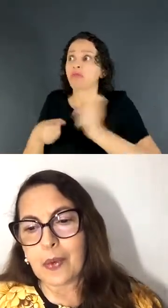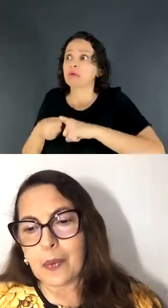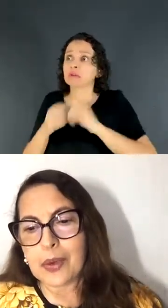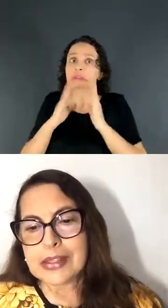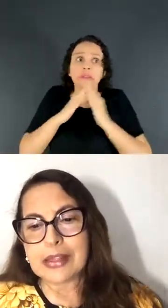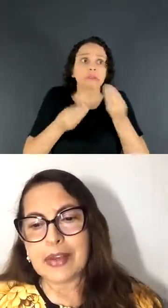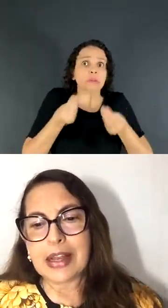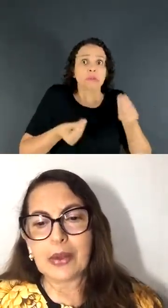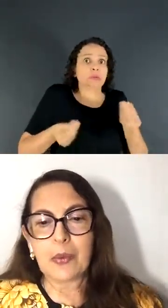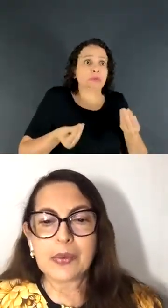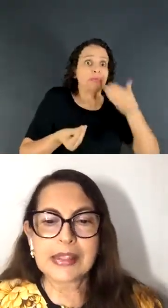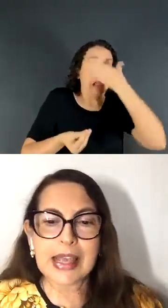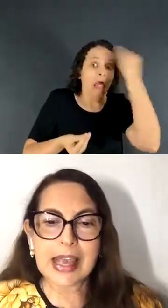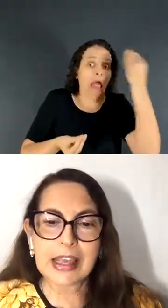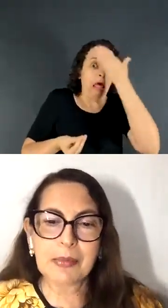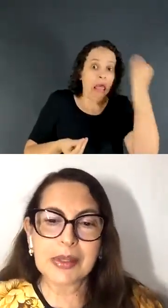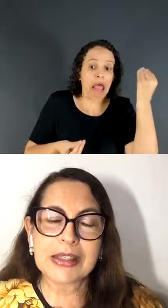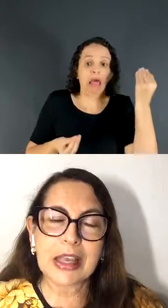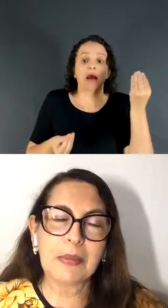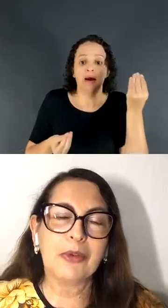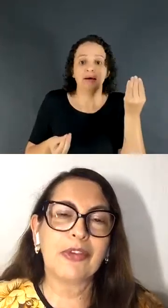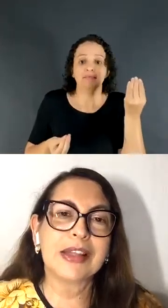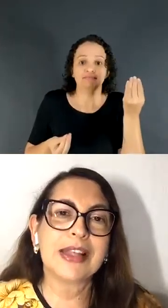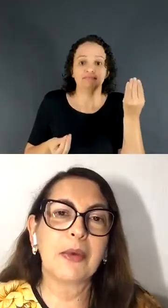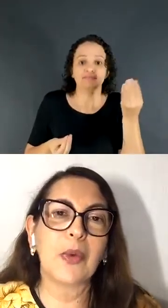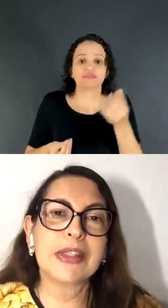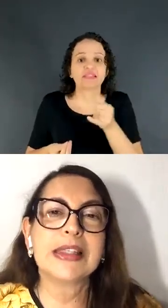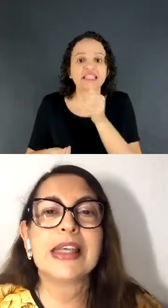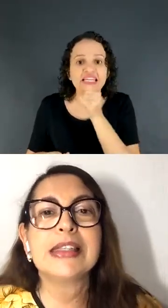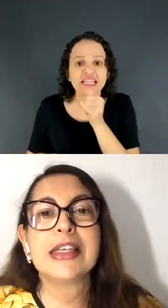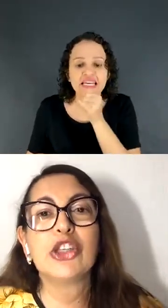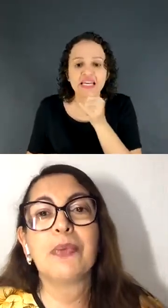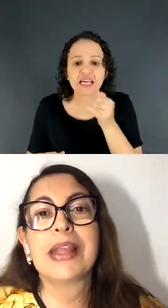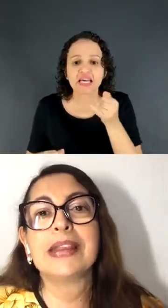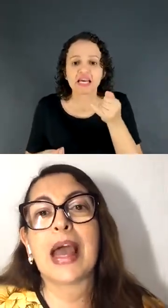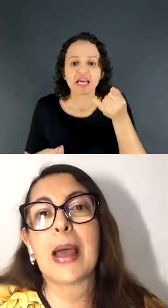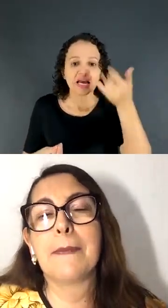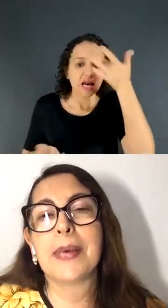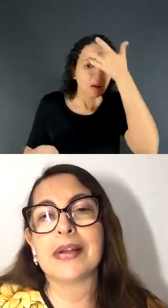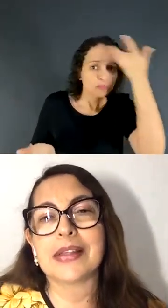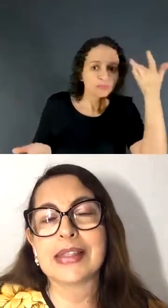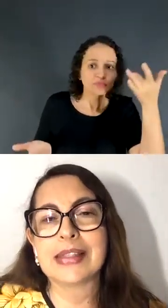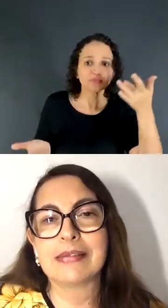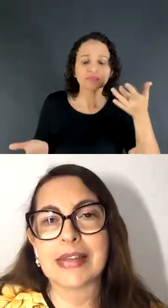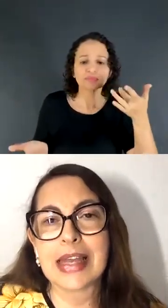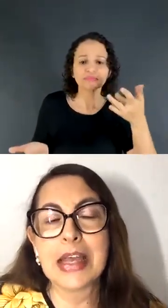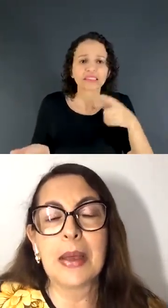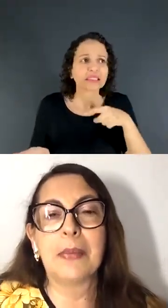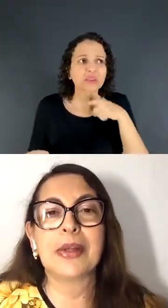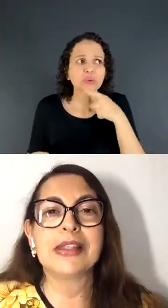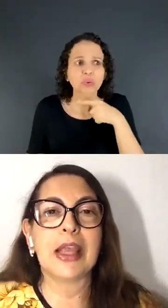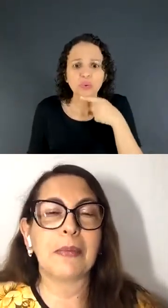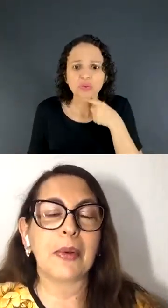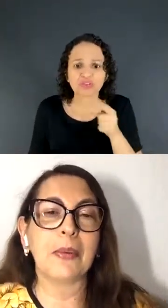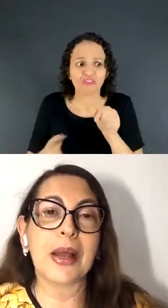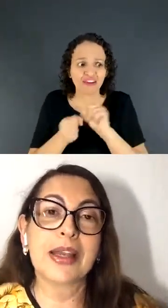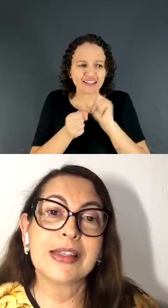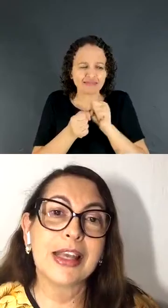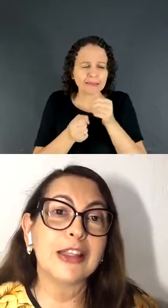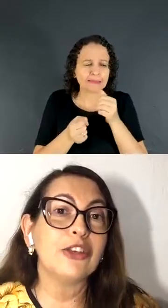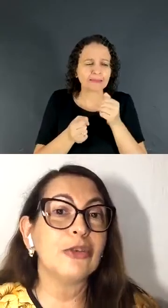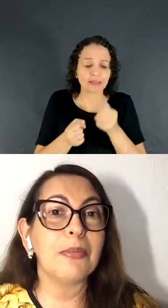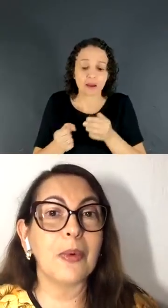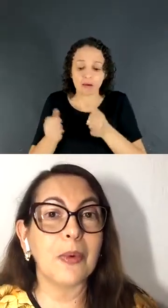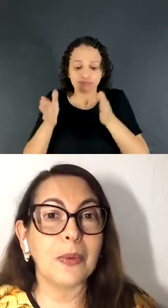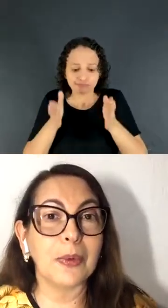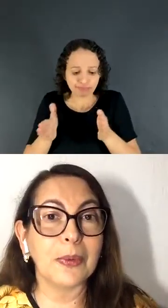outra coisa, né, ela não consegue, por exemplo, fazer coisas que exijam etapas, né? Por exemplo, uma